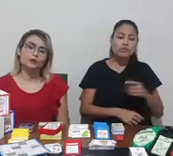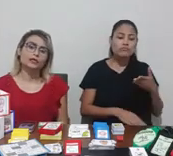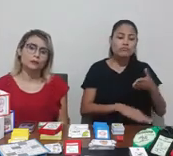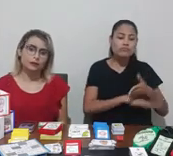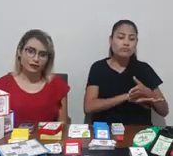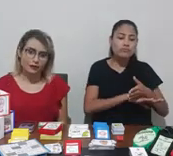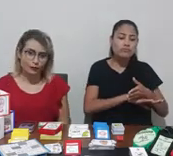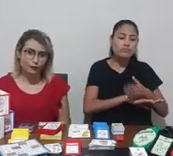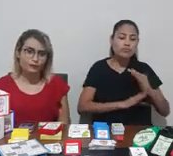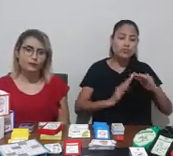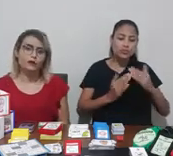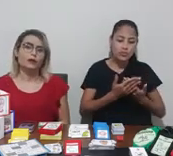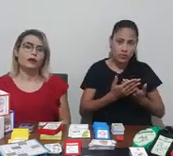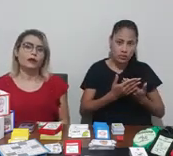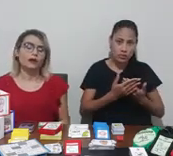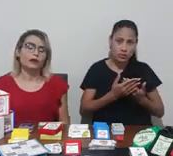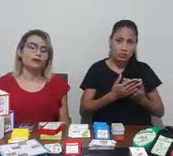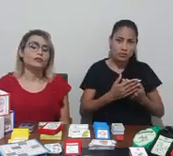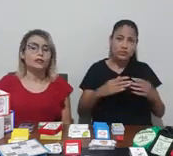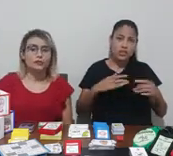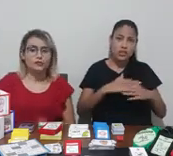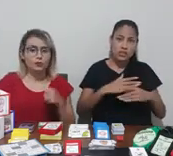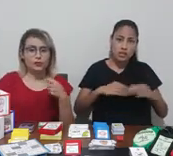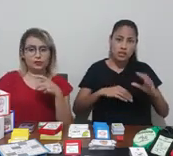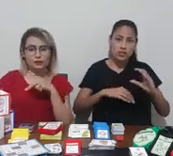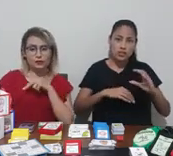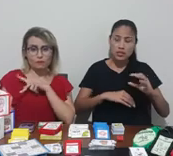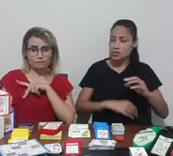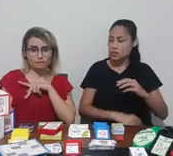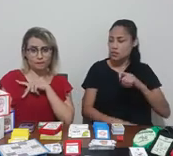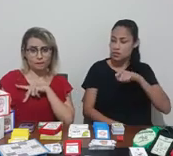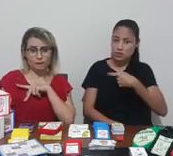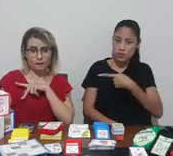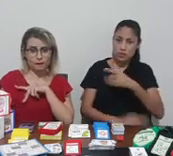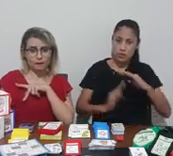município de Cabedelo. O sinal da escola é assim, ó,